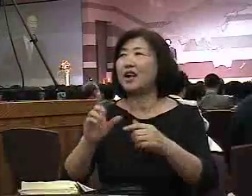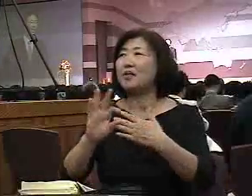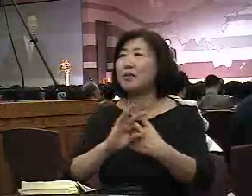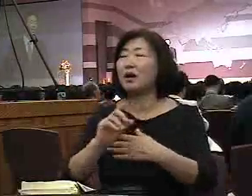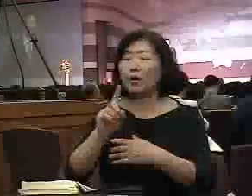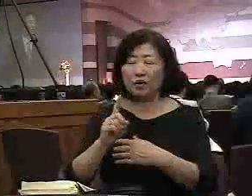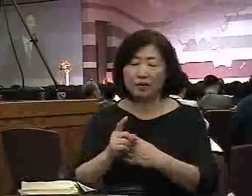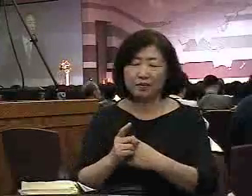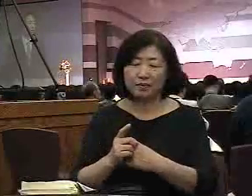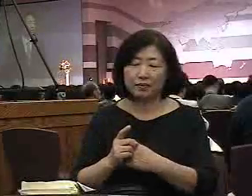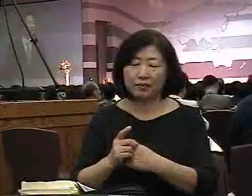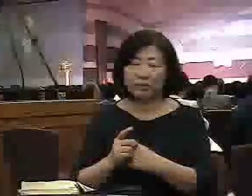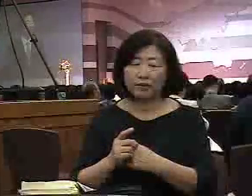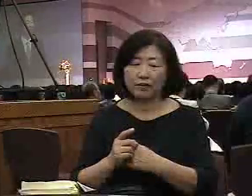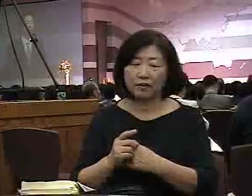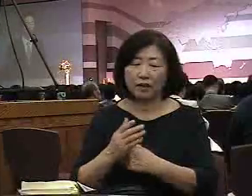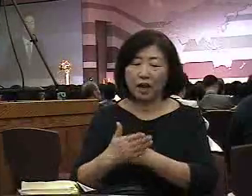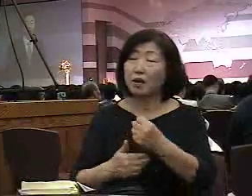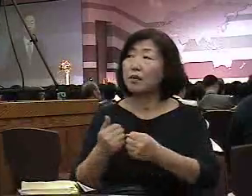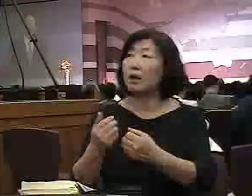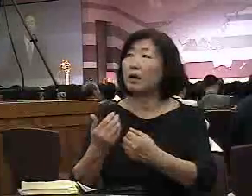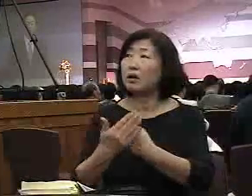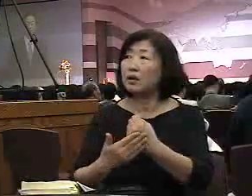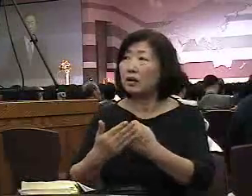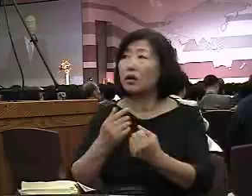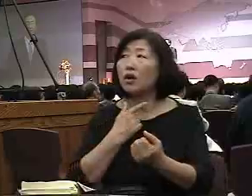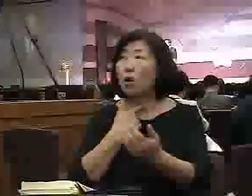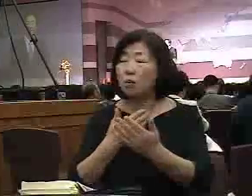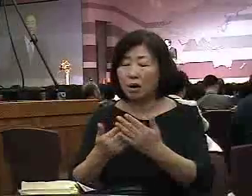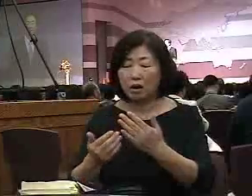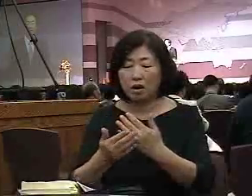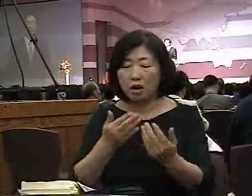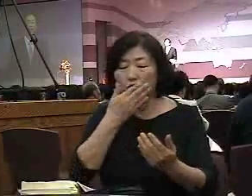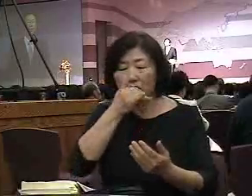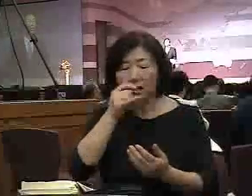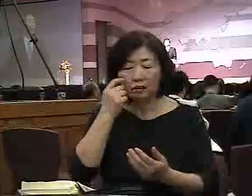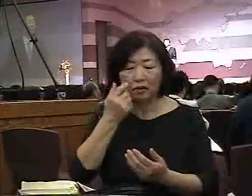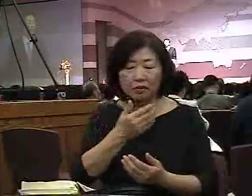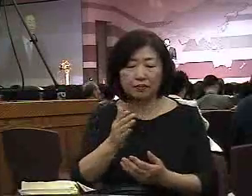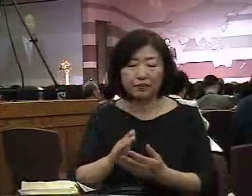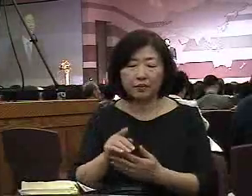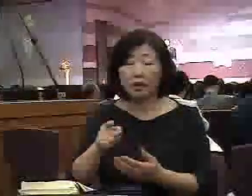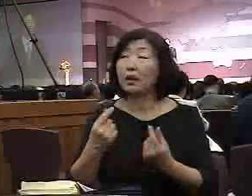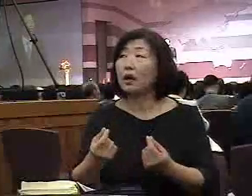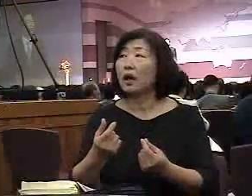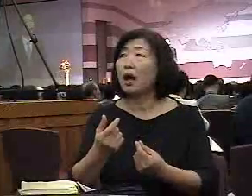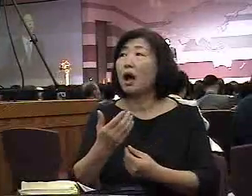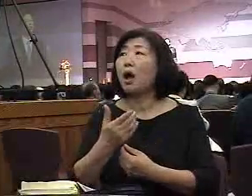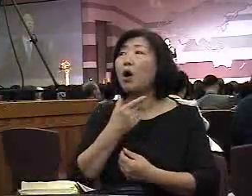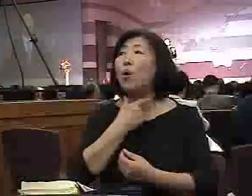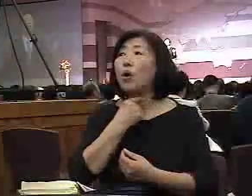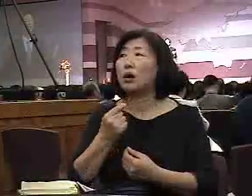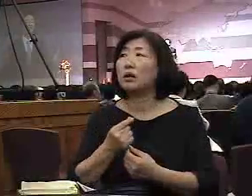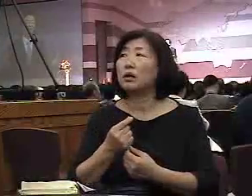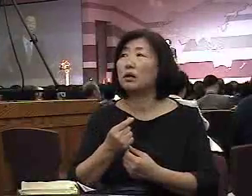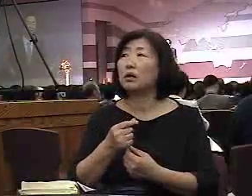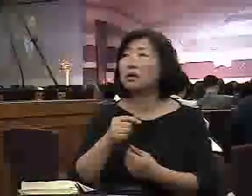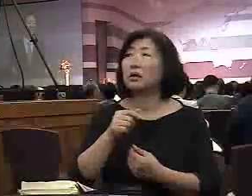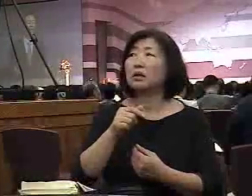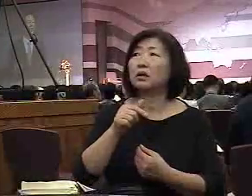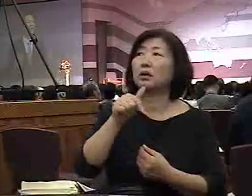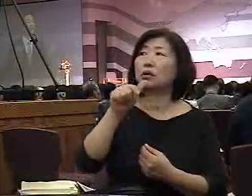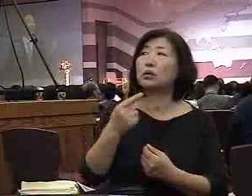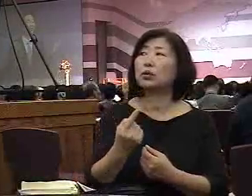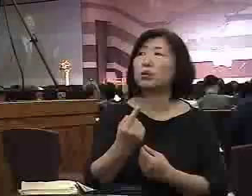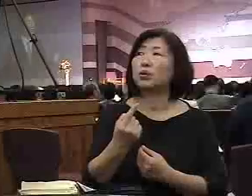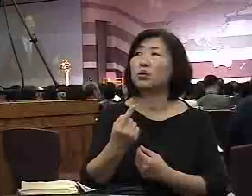고모라에서 어떻게 하나님과의 부흥과 하나님의 은혜를 경험할 수가 있겠습니까? 그런데 그렇게 요구하는 거예요. 하나님, 소돔과 고모라에 살면서